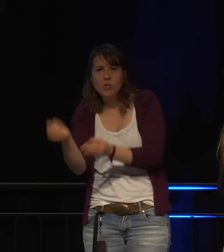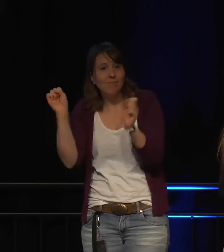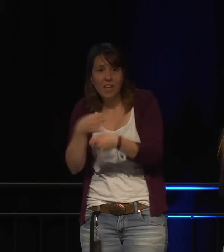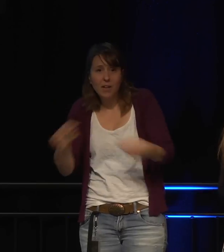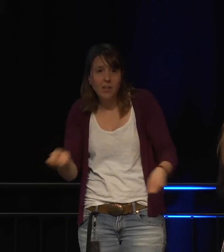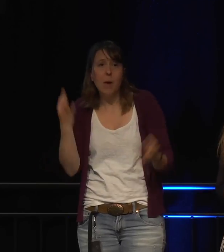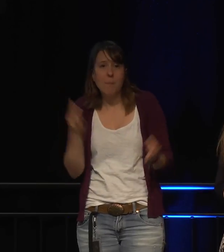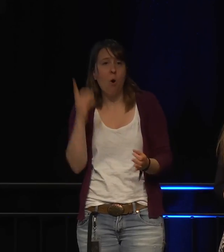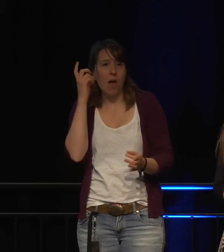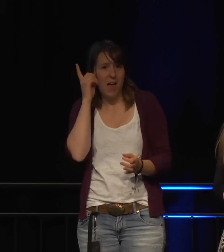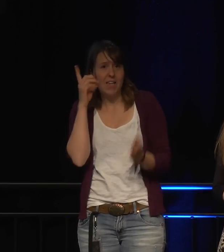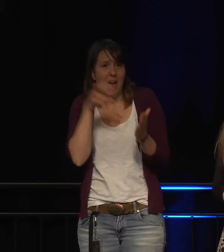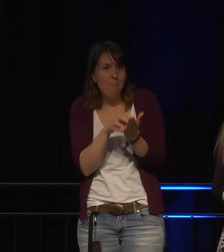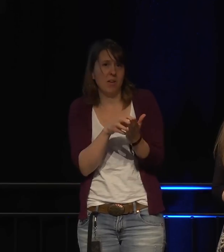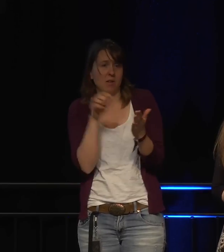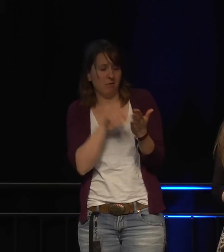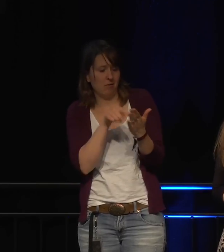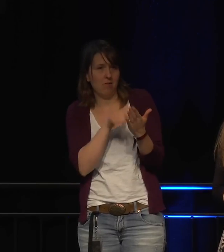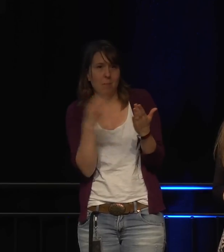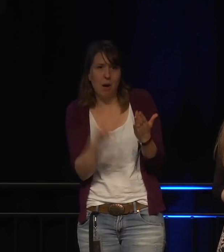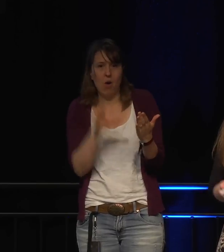Y eso, otra cosa es que